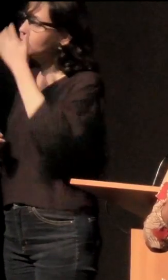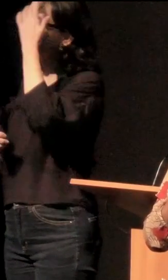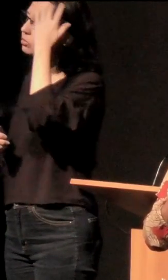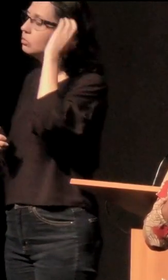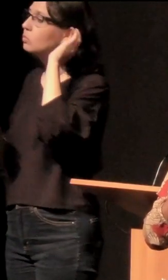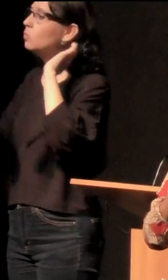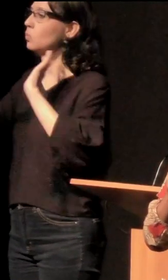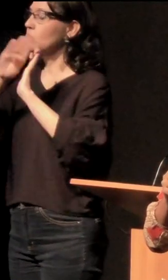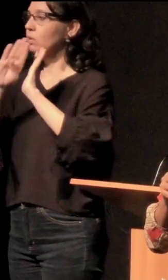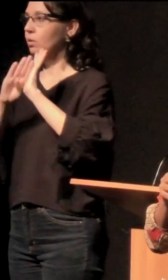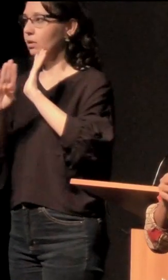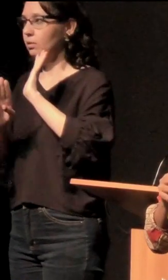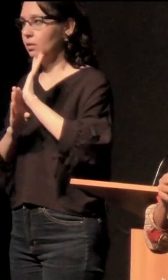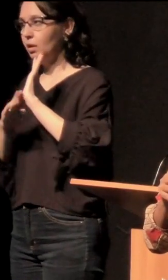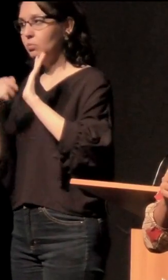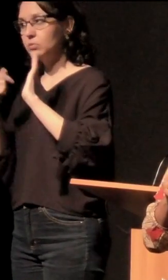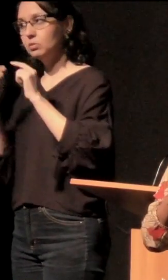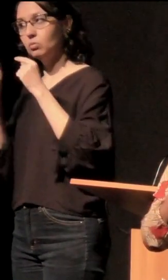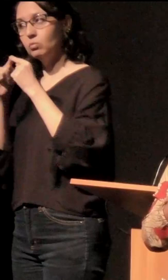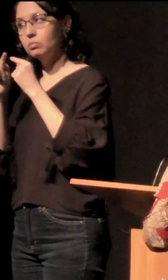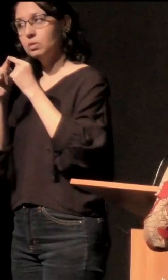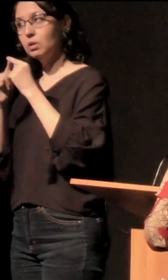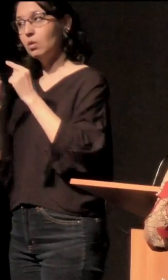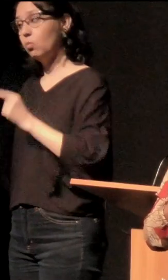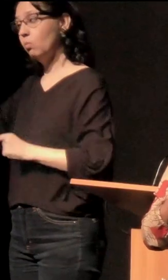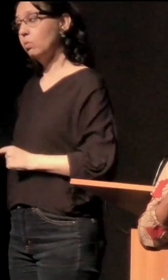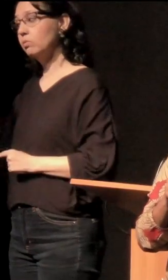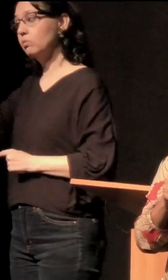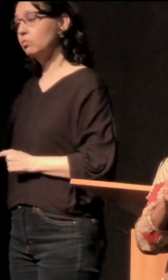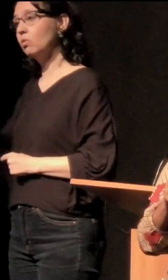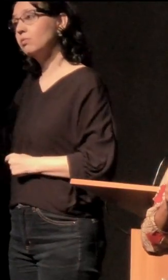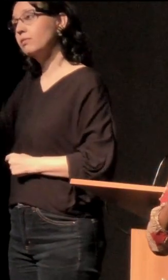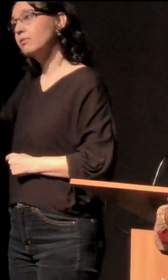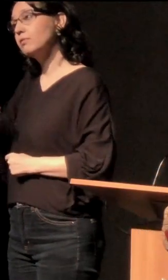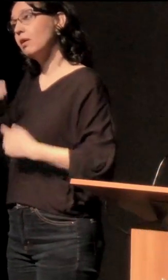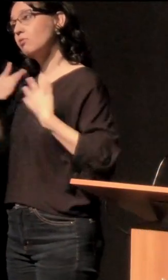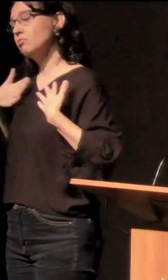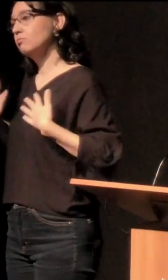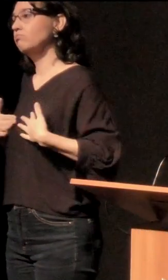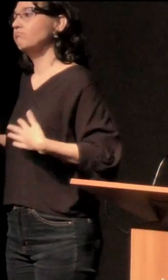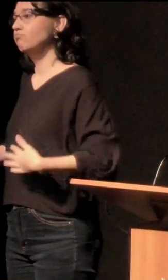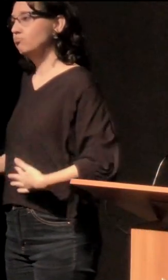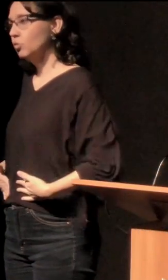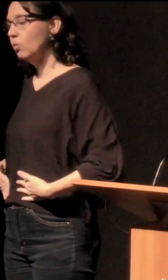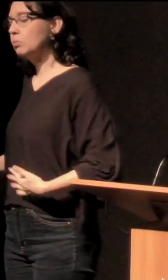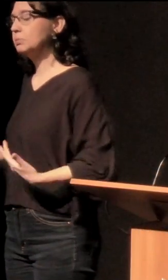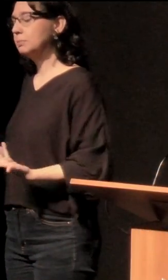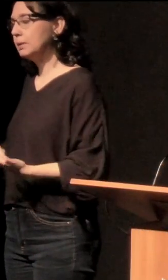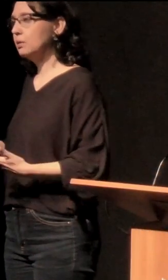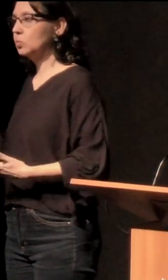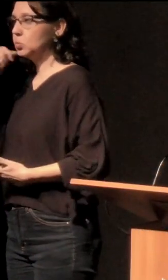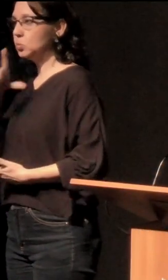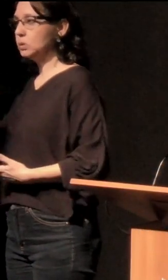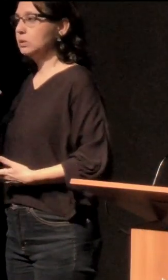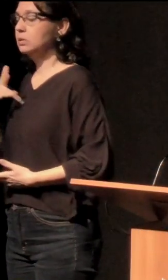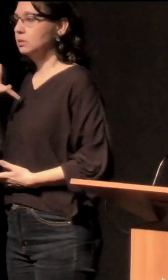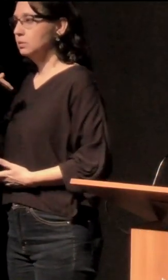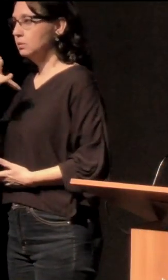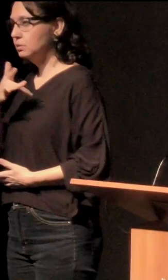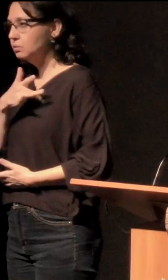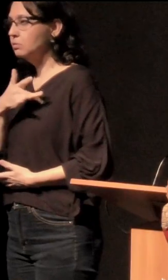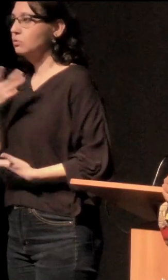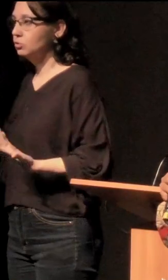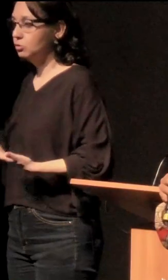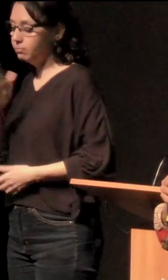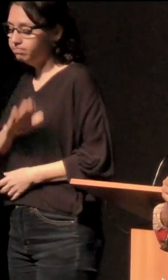atender um percentual maior né de necessidade judicionais é para aquelas para aquelas crianças e aí